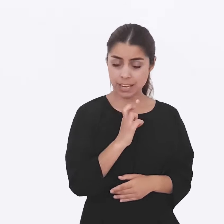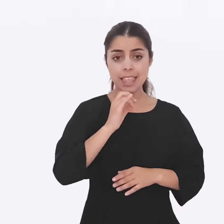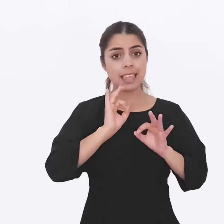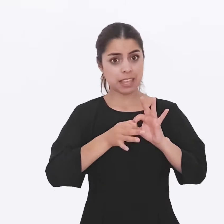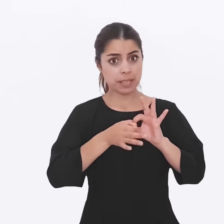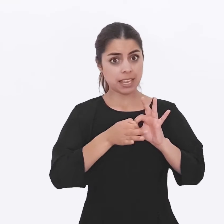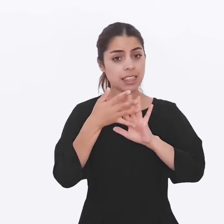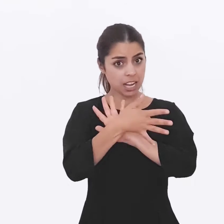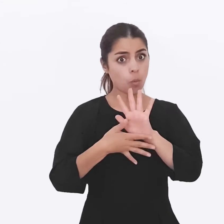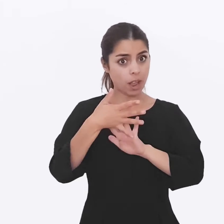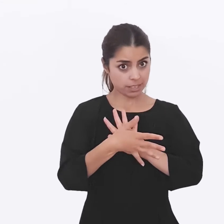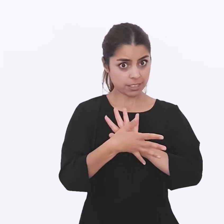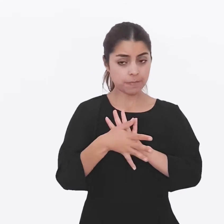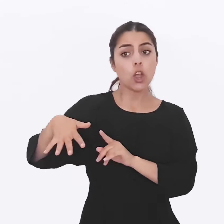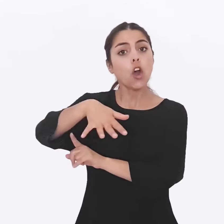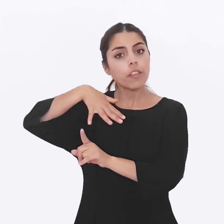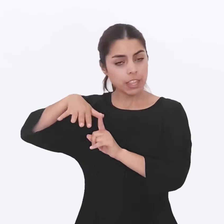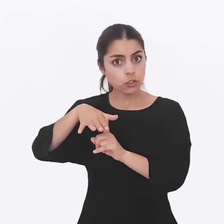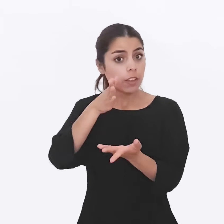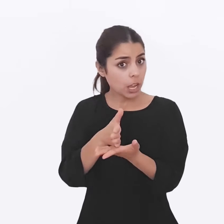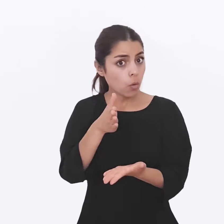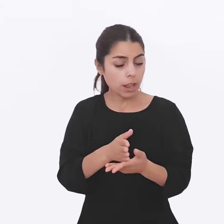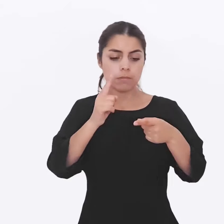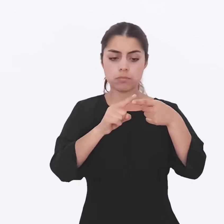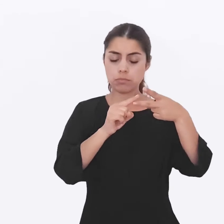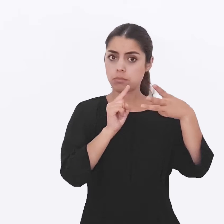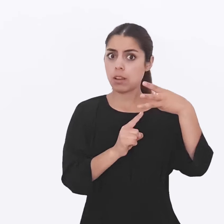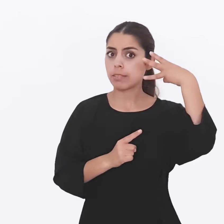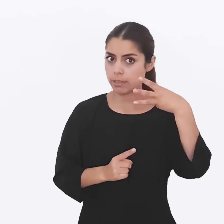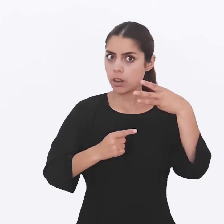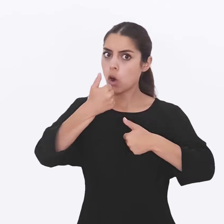se acreditó el perfil por competencias de intérprete de lengua de señas chilena en el contexto educativo